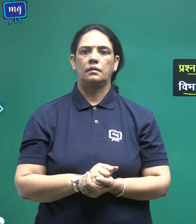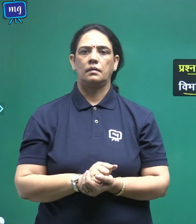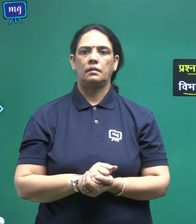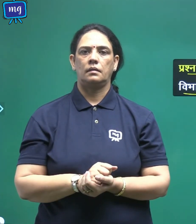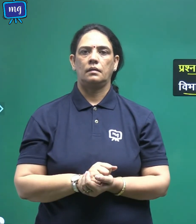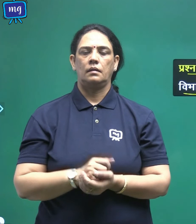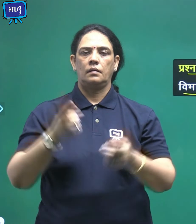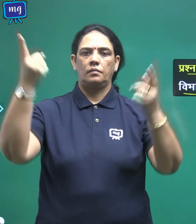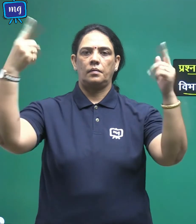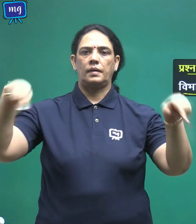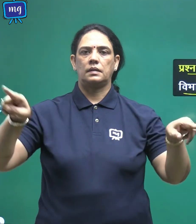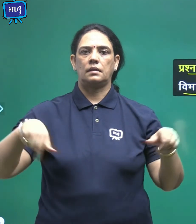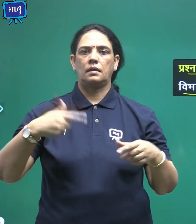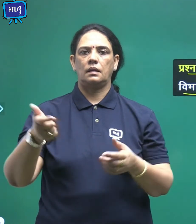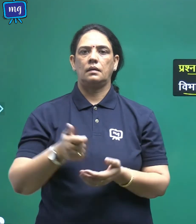विभाज्यता की